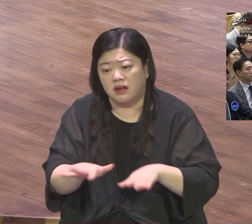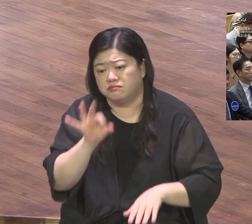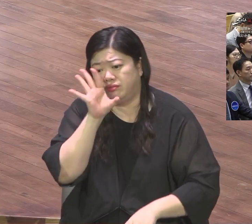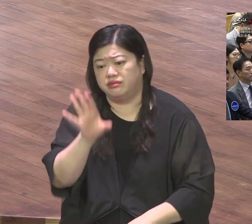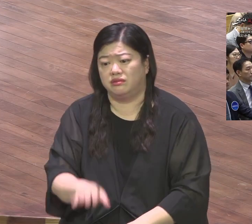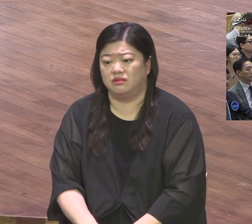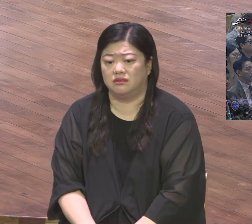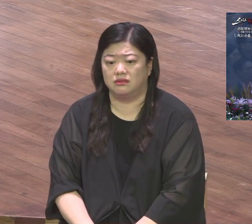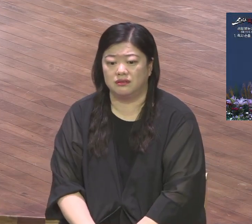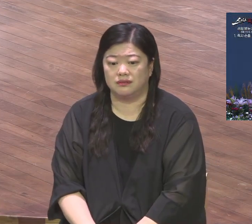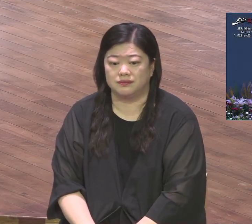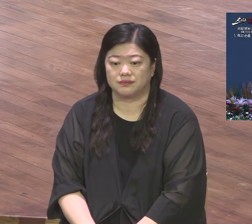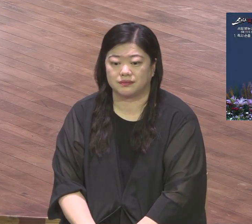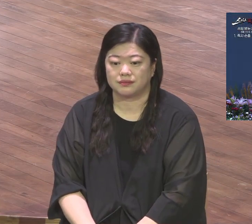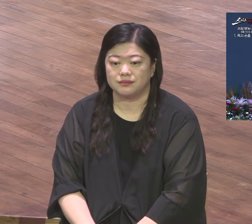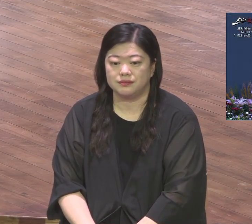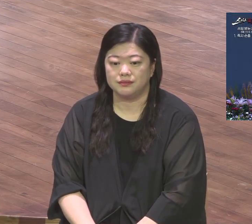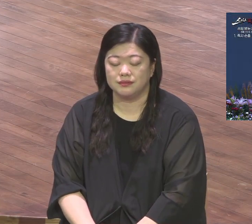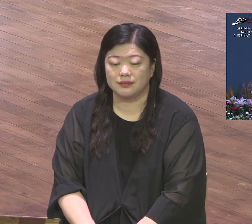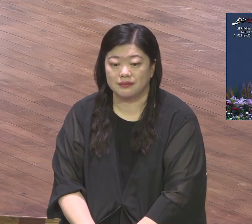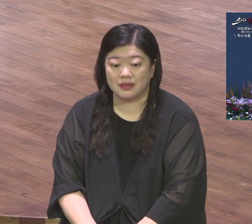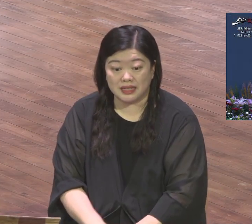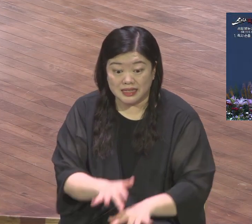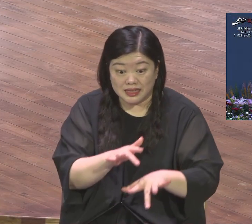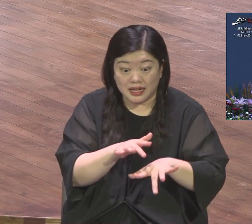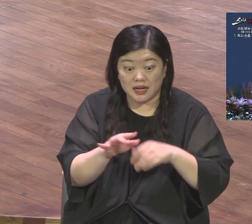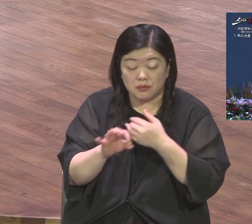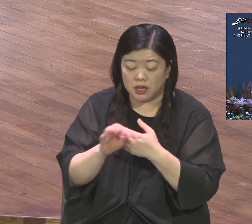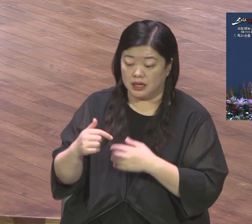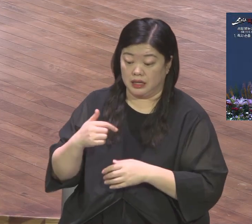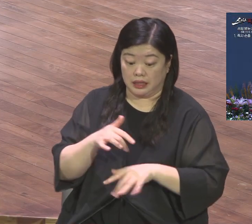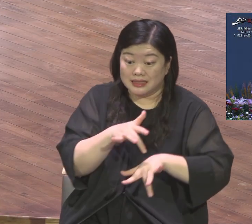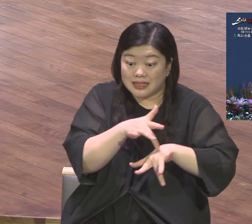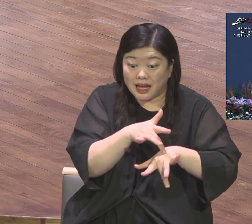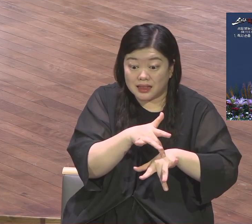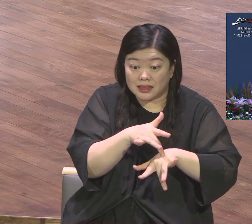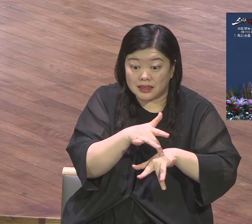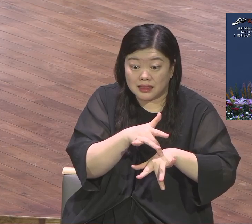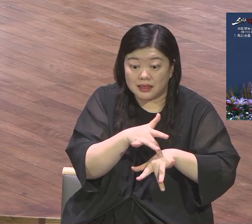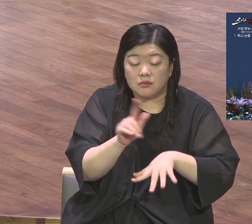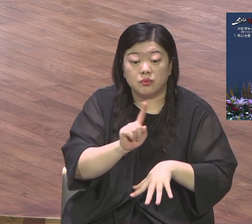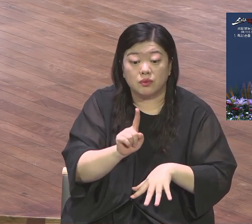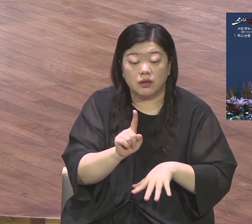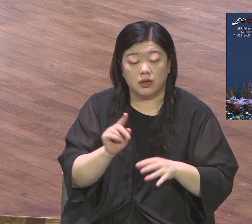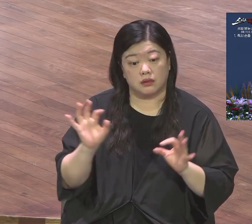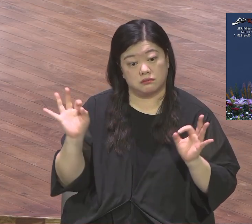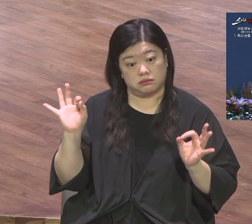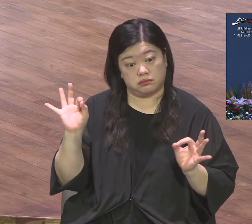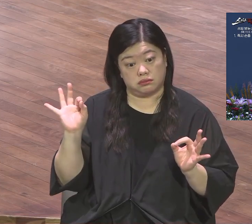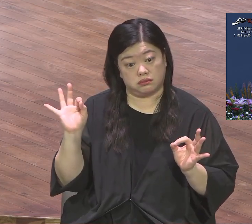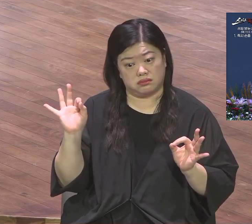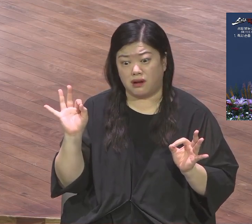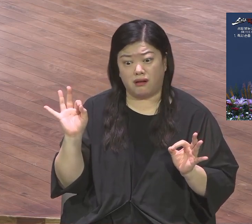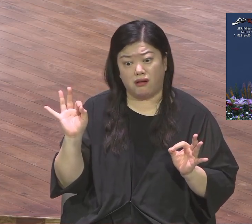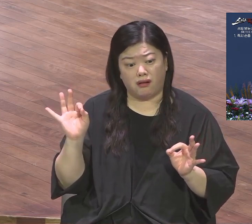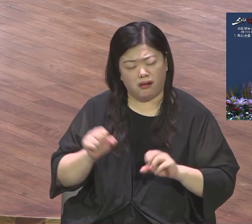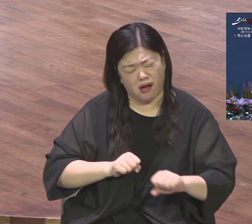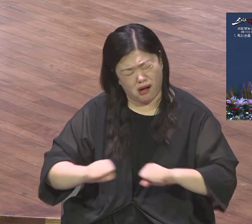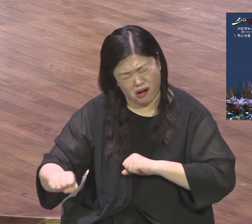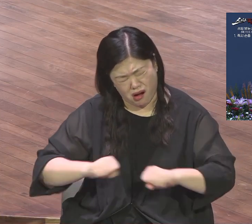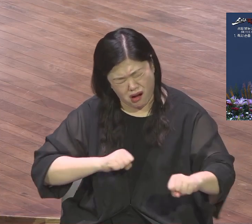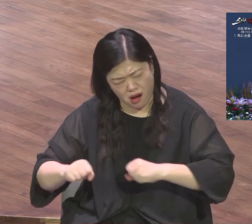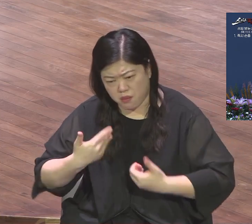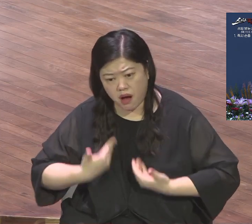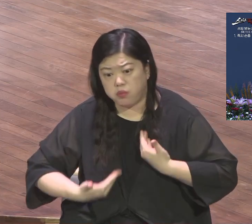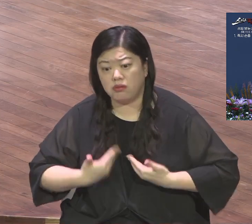흔들어요. 넘어지도록 자빠지도록 포기하도록 떠나도록 계속 흔들어요. 특별히